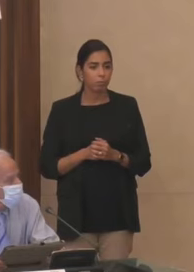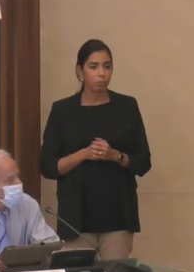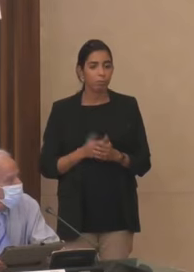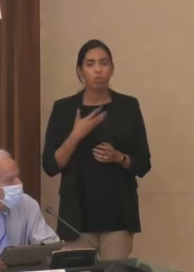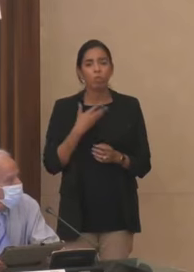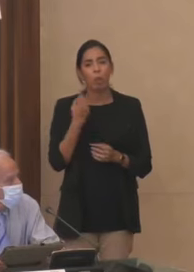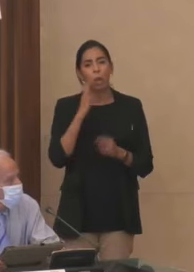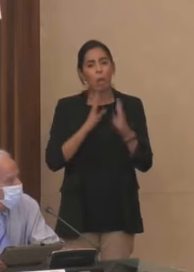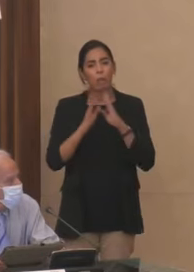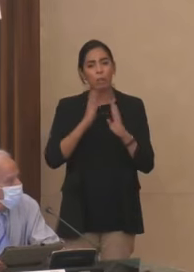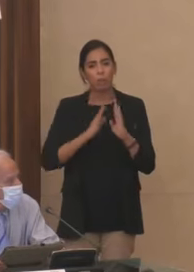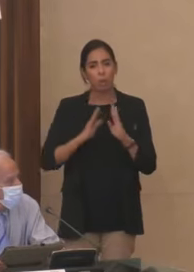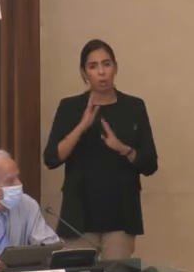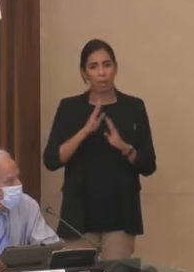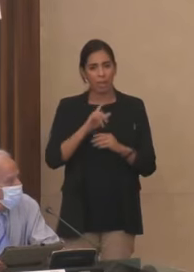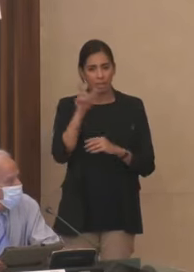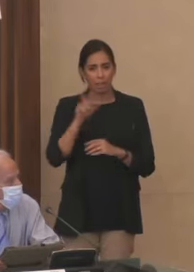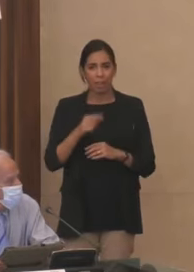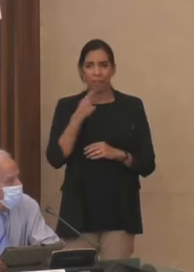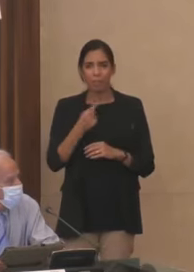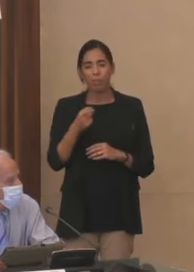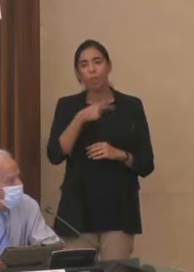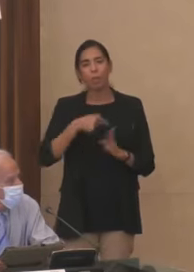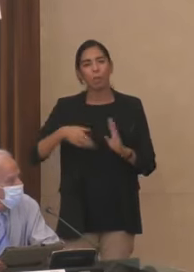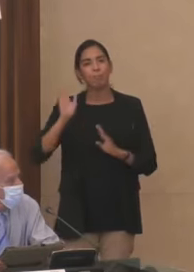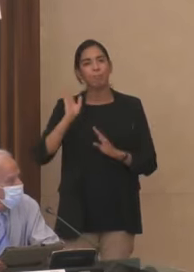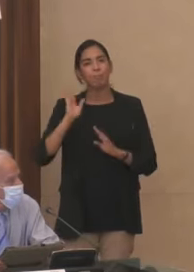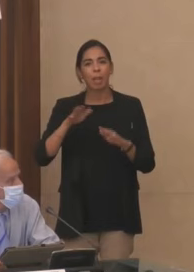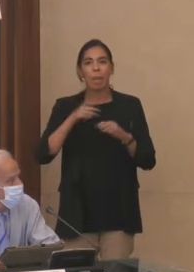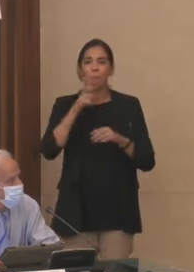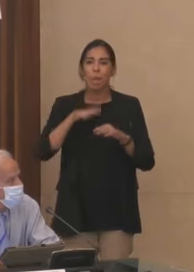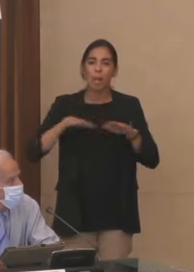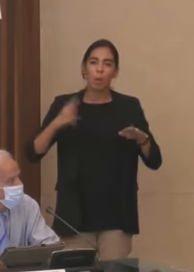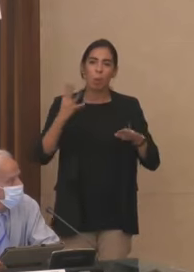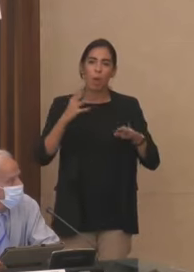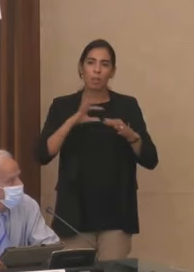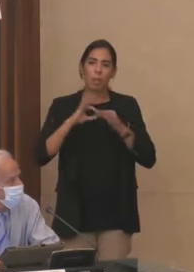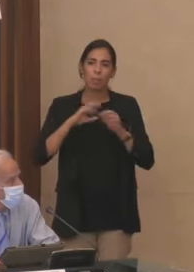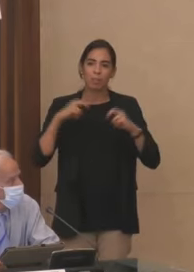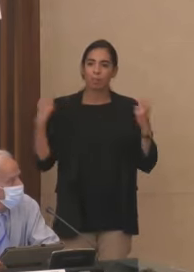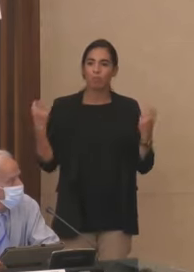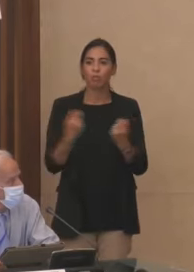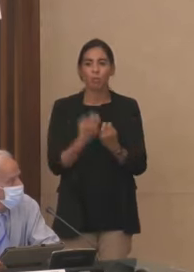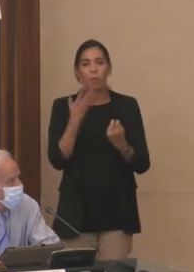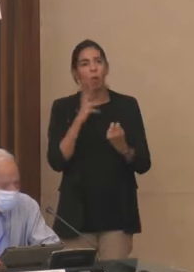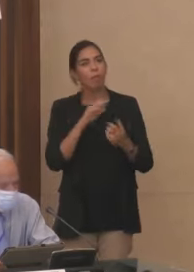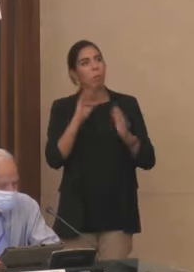C'era una canzone italiana che era Eravamo quattro amici al bar che volevano cambiare il mondo. Noi eravamo solo in